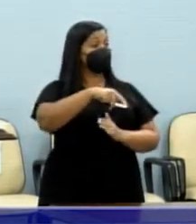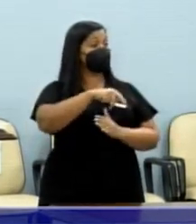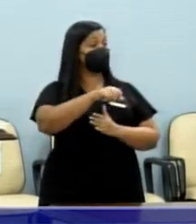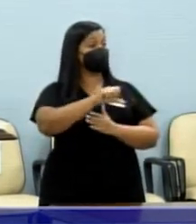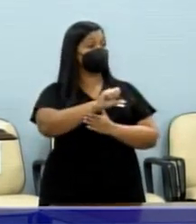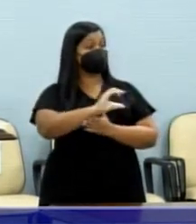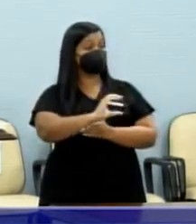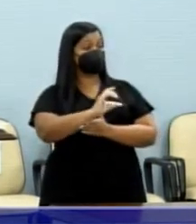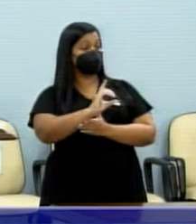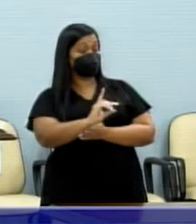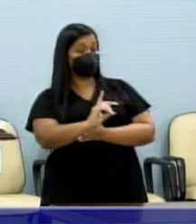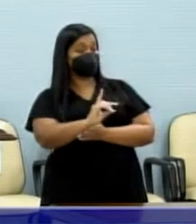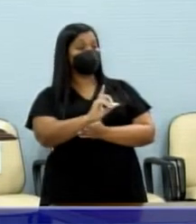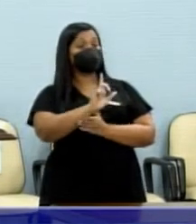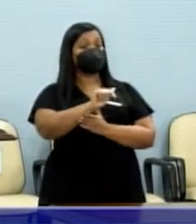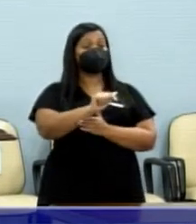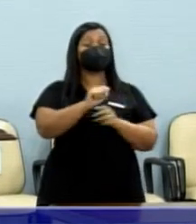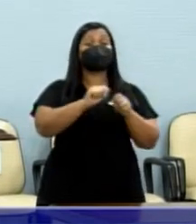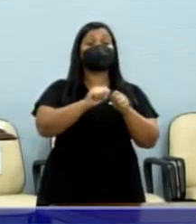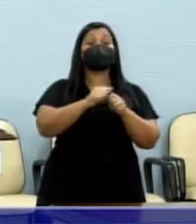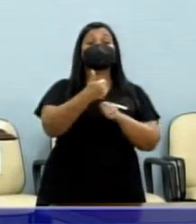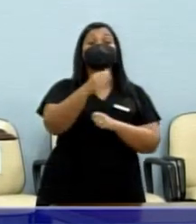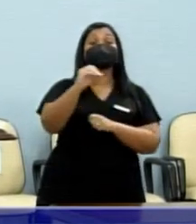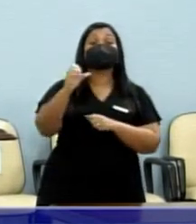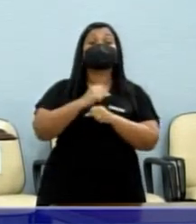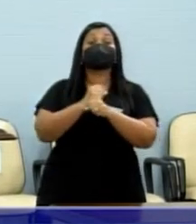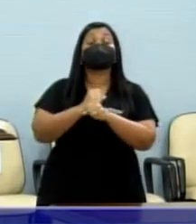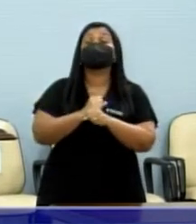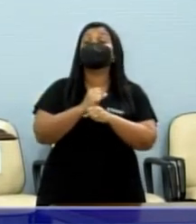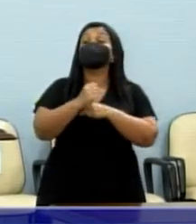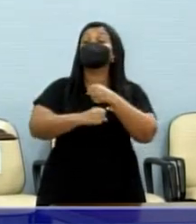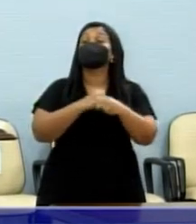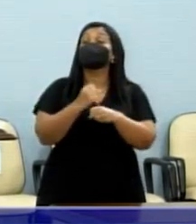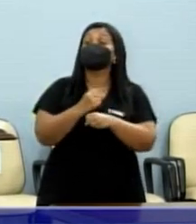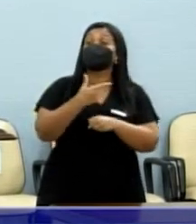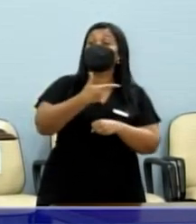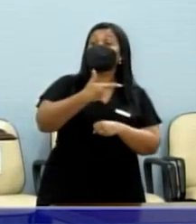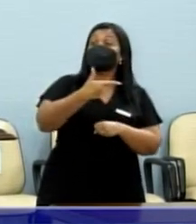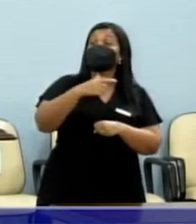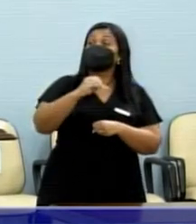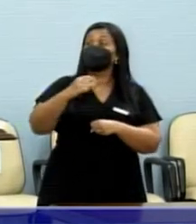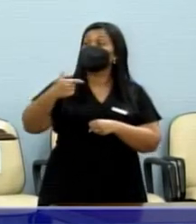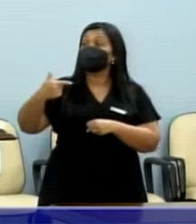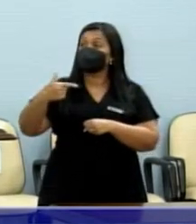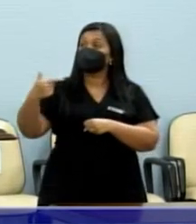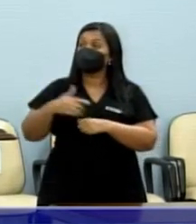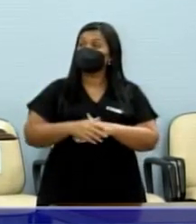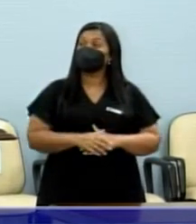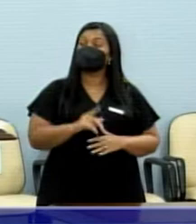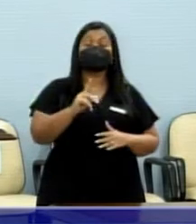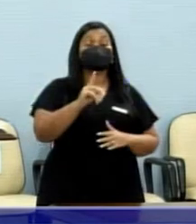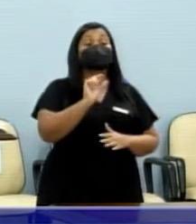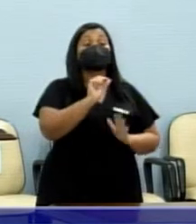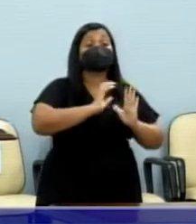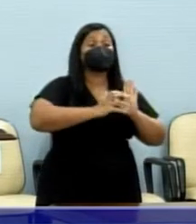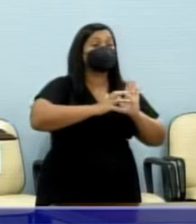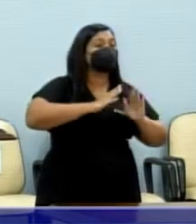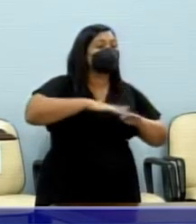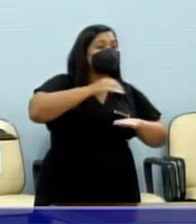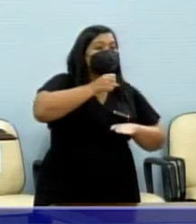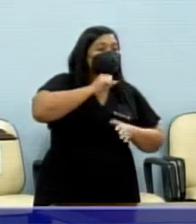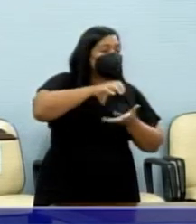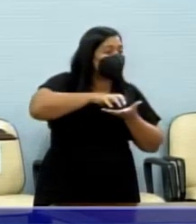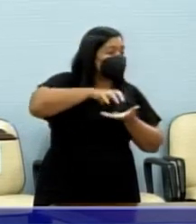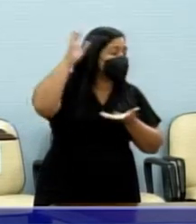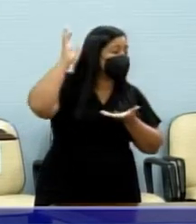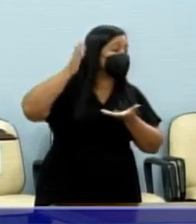agora, no dia 25 de março de 2022. Em atividade é o partido mais antigo do Brasil. Não existe nenhum